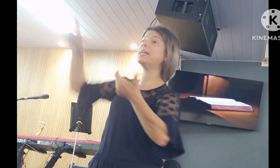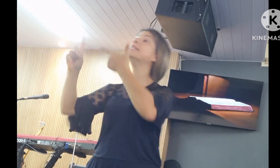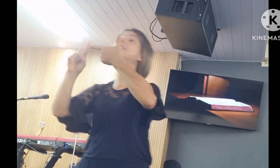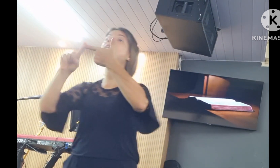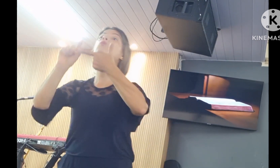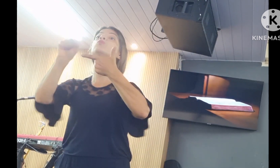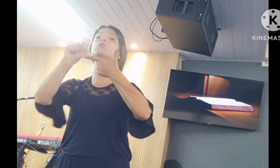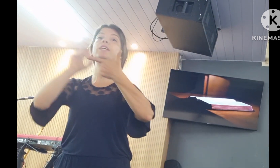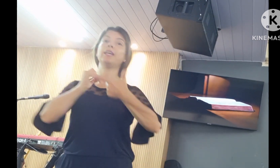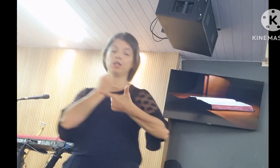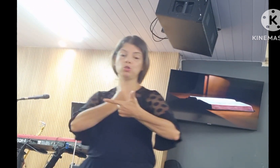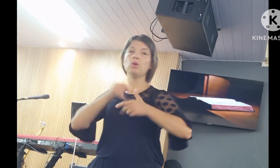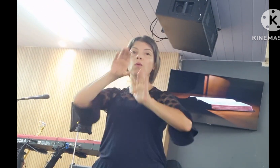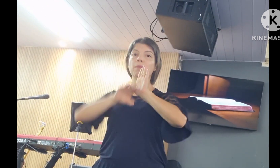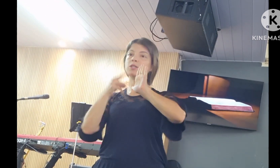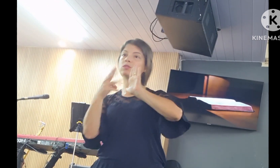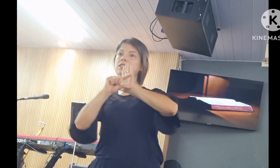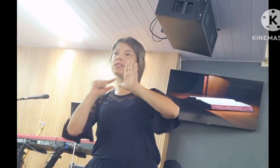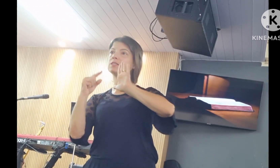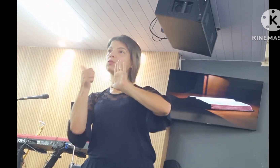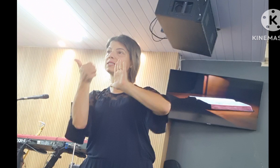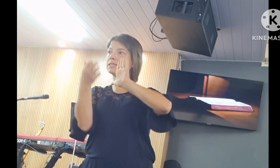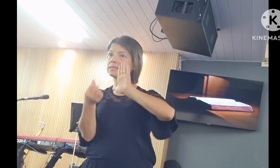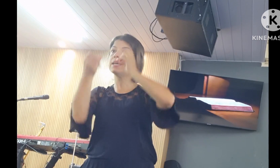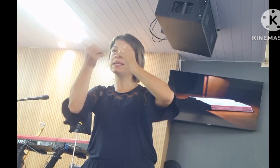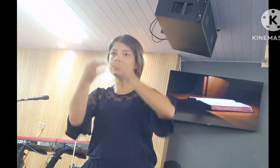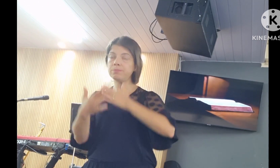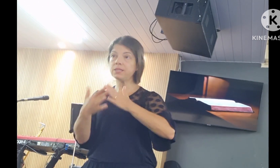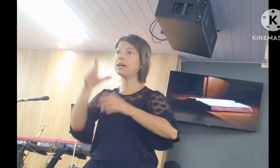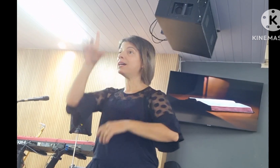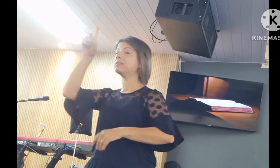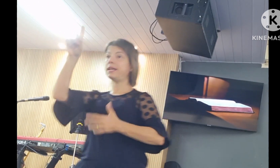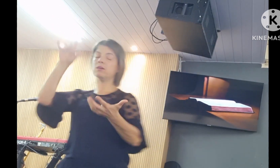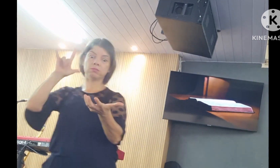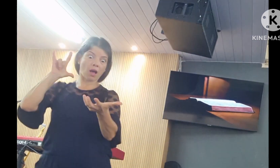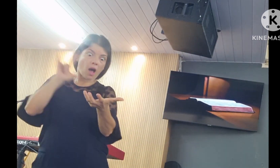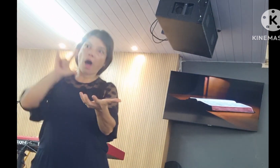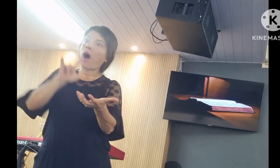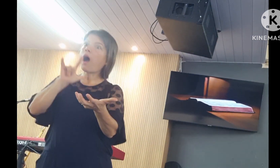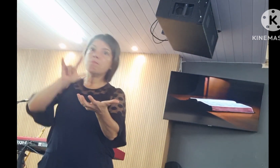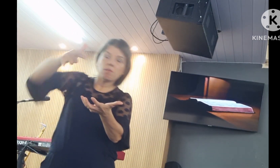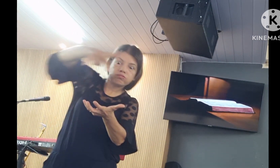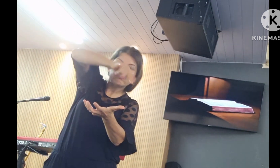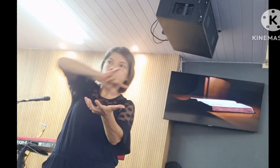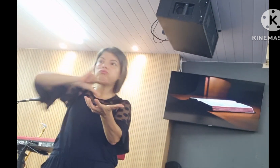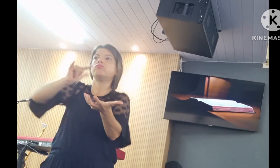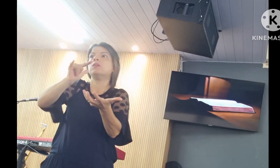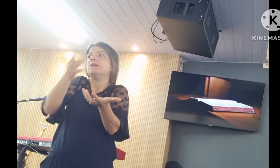Segundo, João 3,16. Deus amou o mundo de uma forma tão extraordinária que morreu por